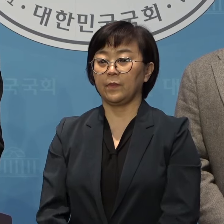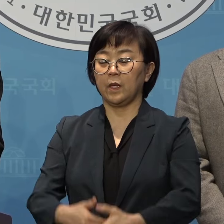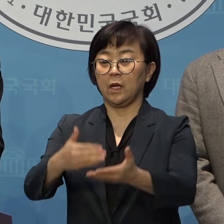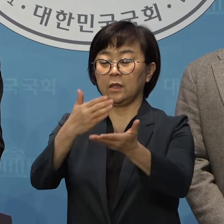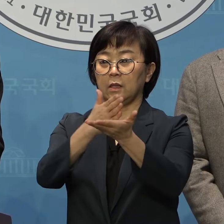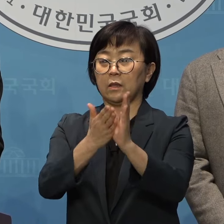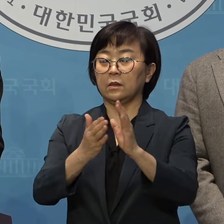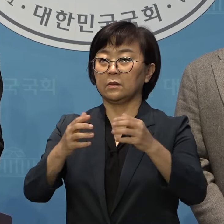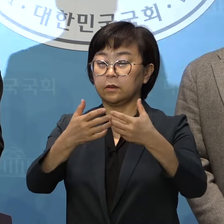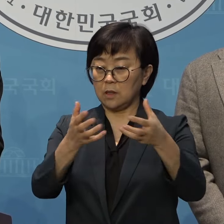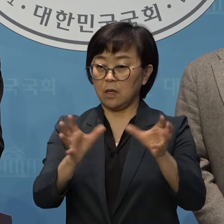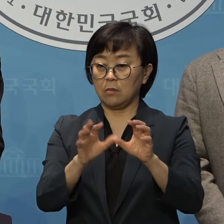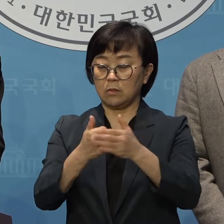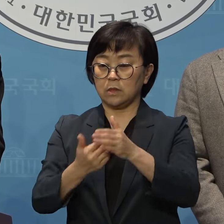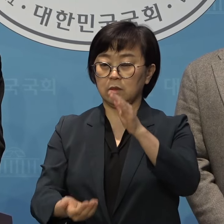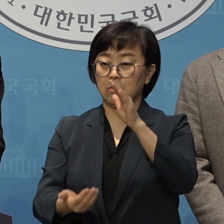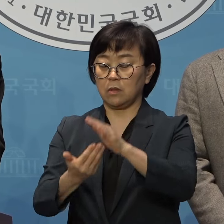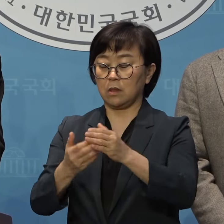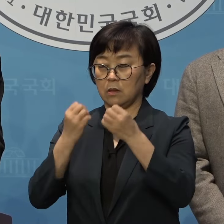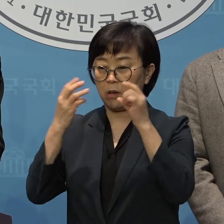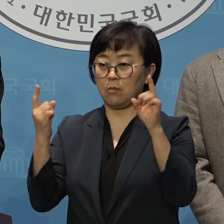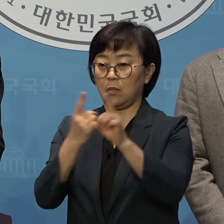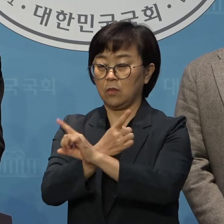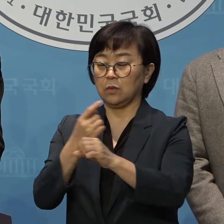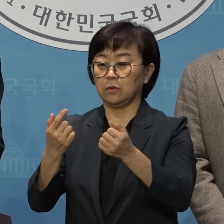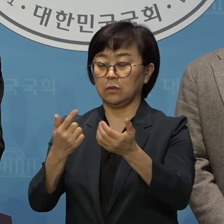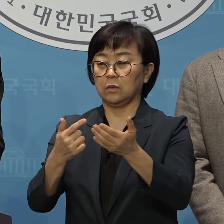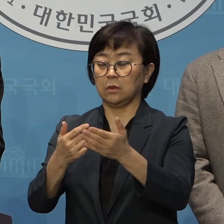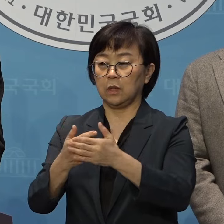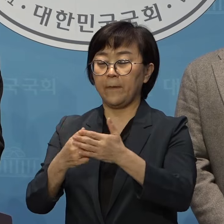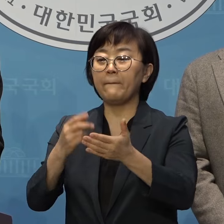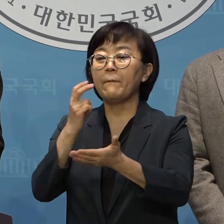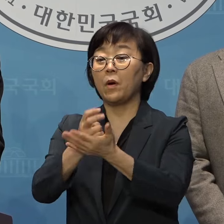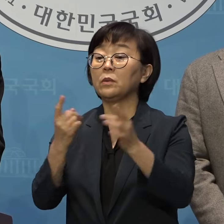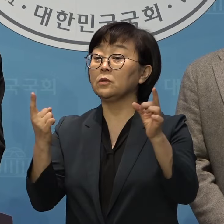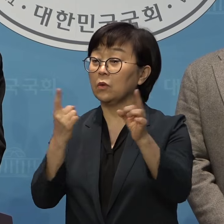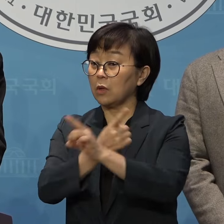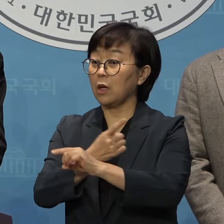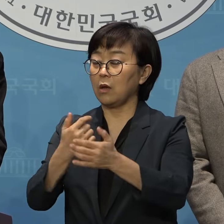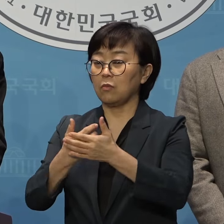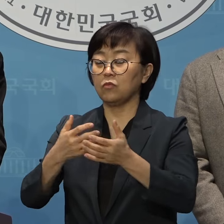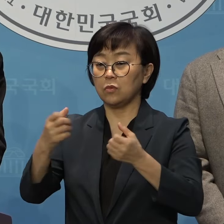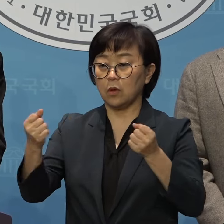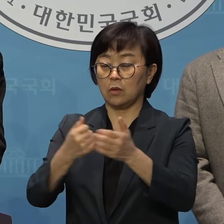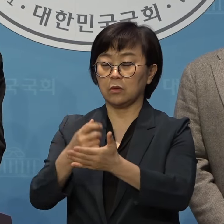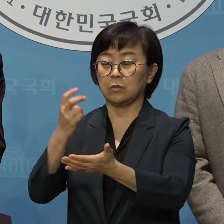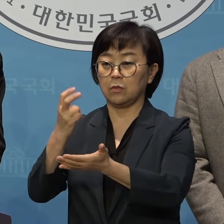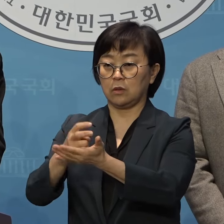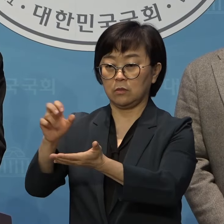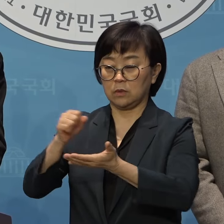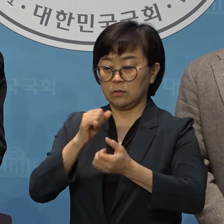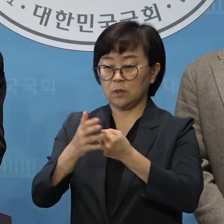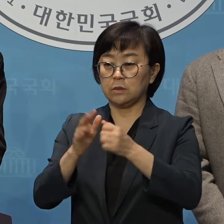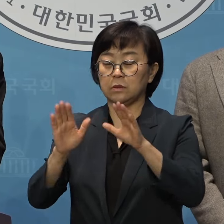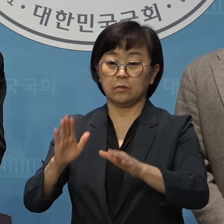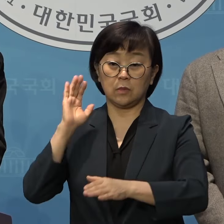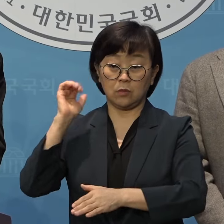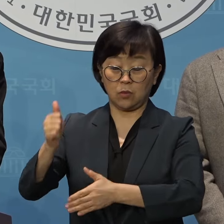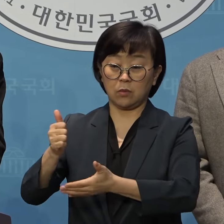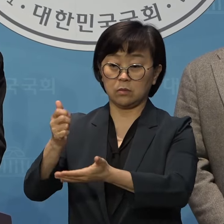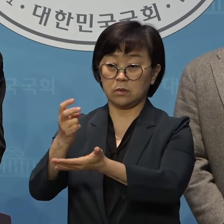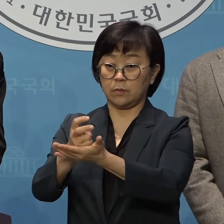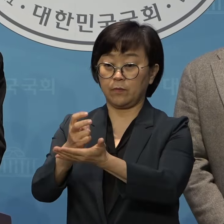다당제 실현과 함께 개헌을 통해 분권형 대통령제를 도입했으면 합니다. 현재의